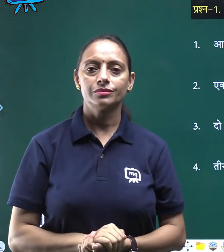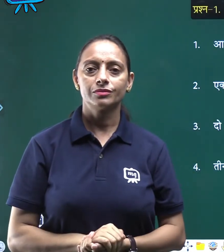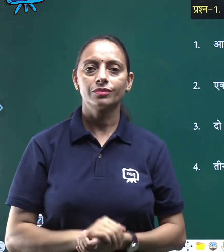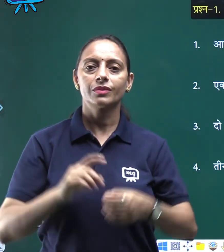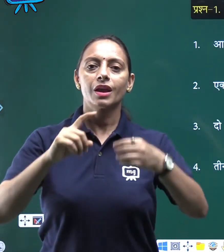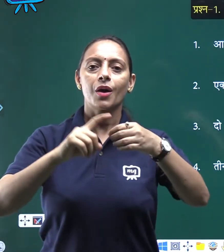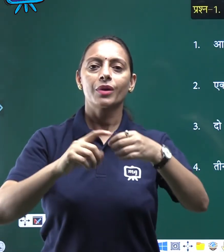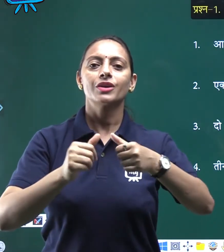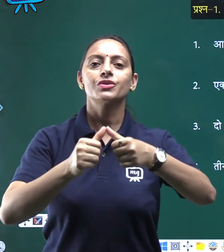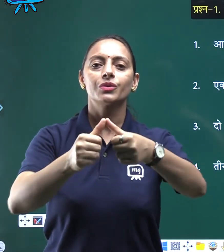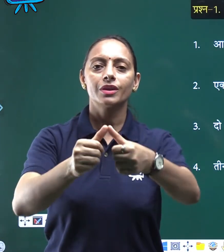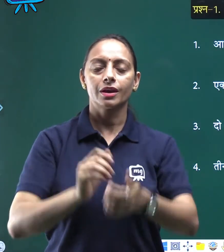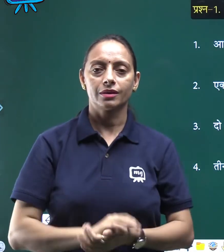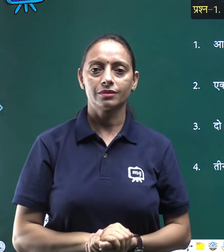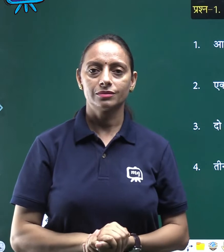प्रश्न उत्तर,